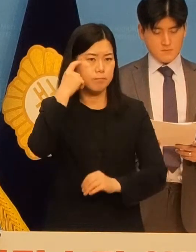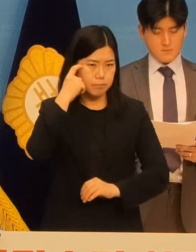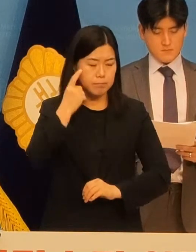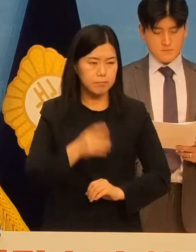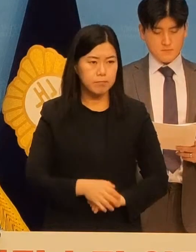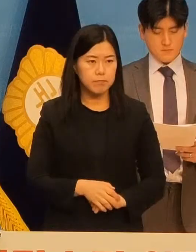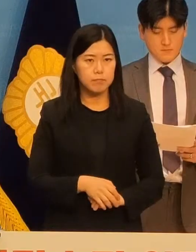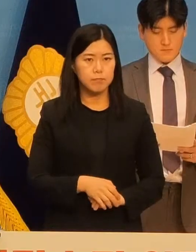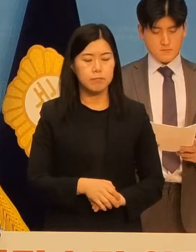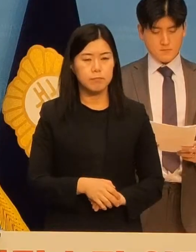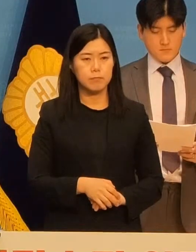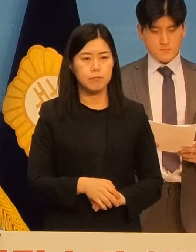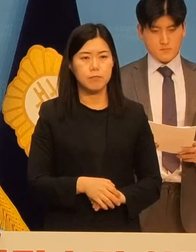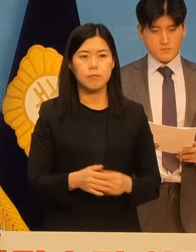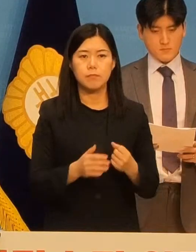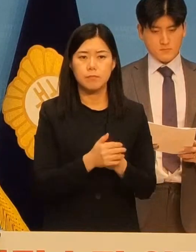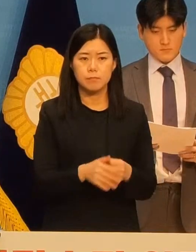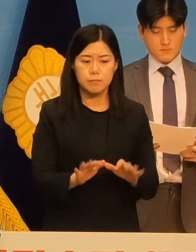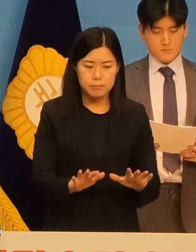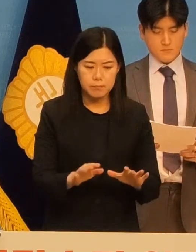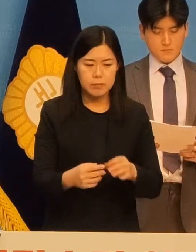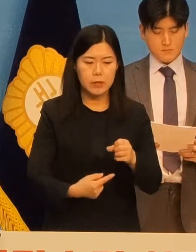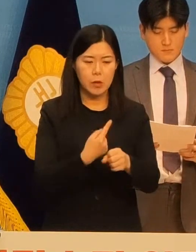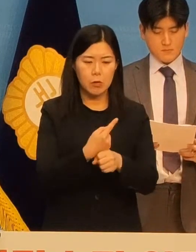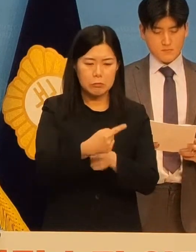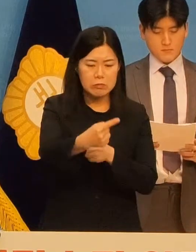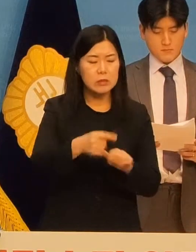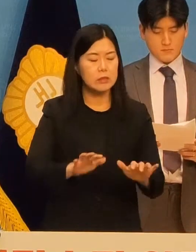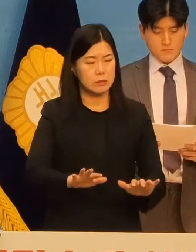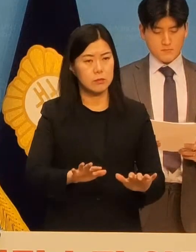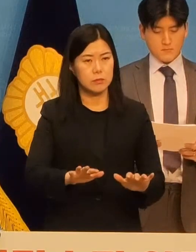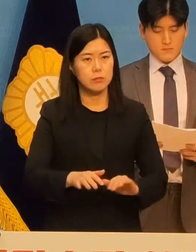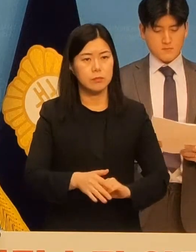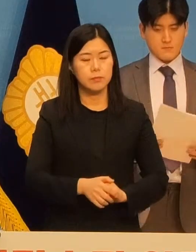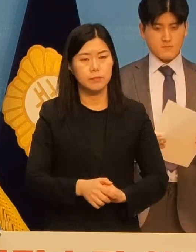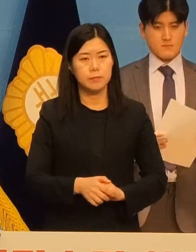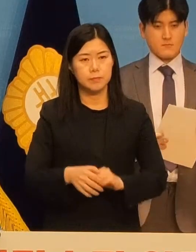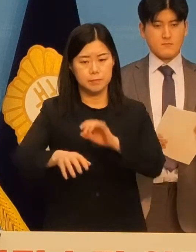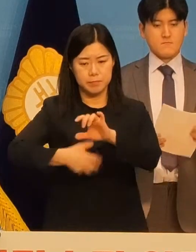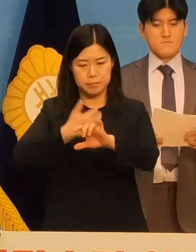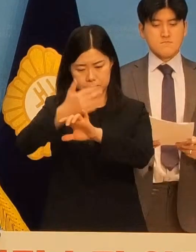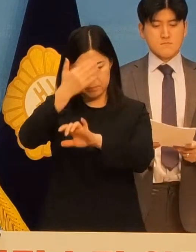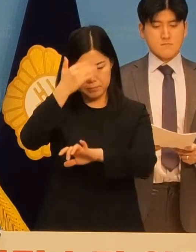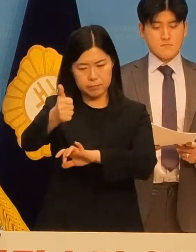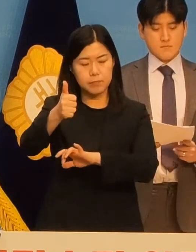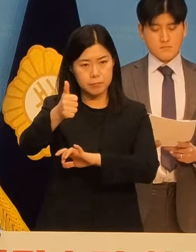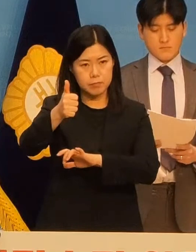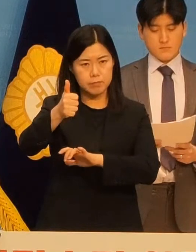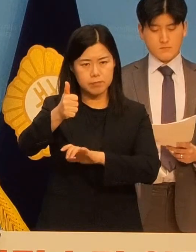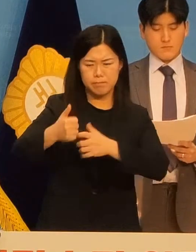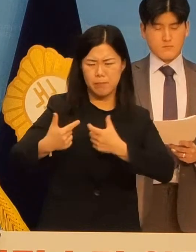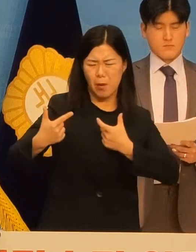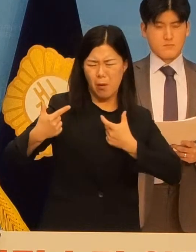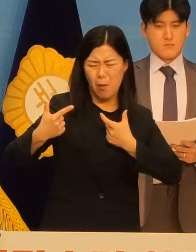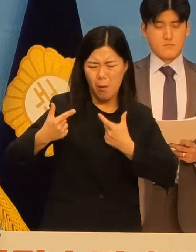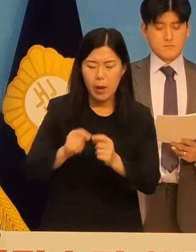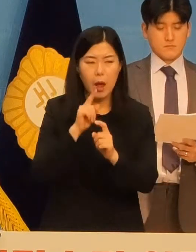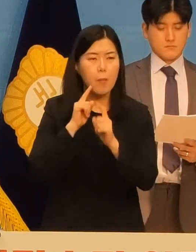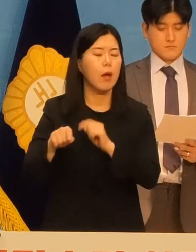때문에 아직도 1년이나 지난 지금까지도 내란 속의 윤석열과 똑같은 말을